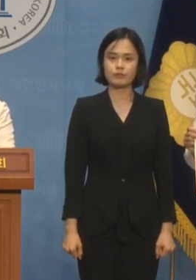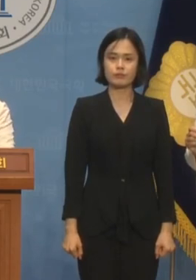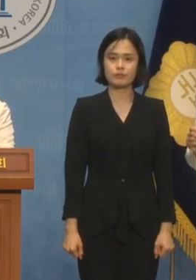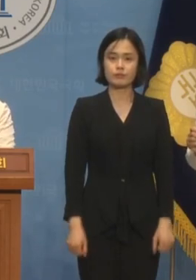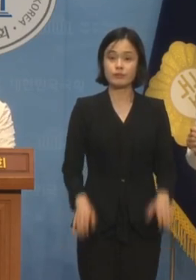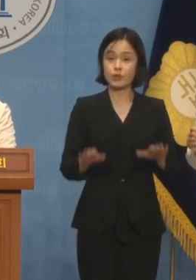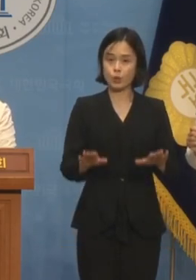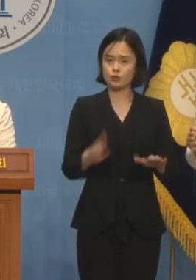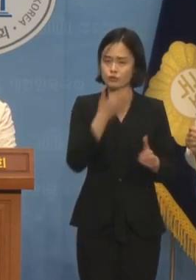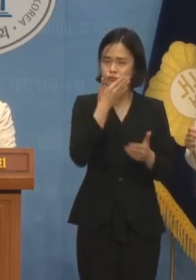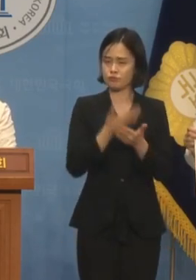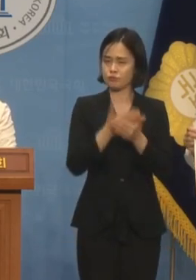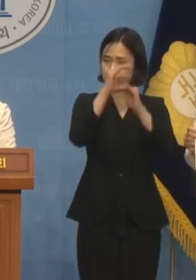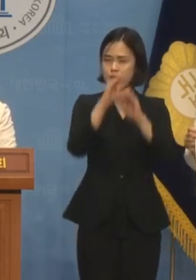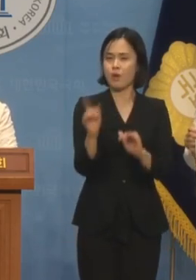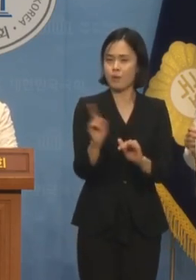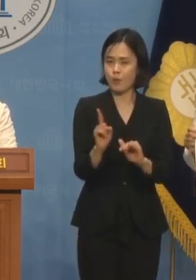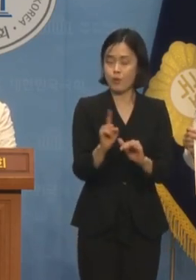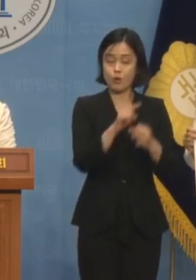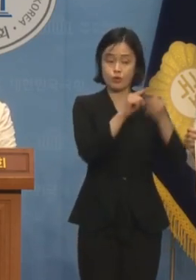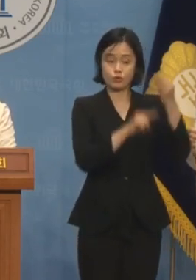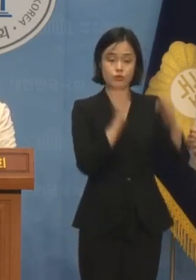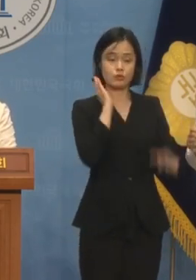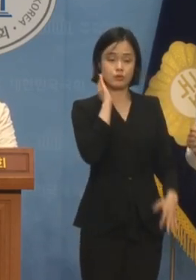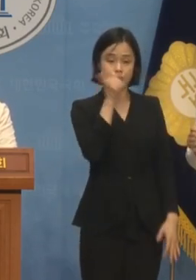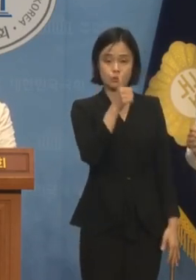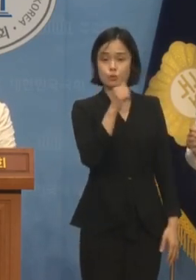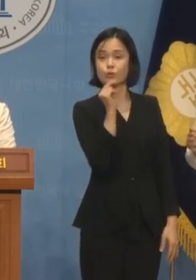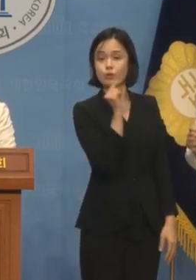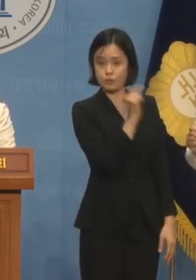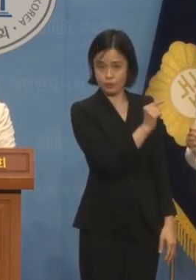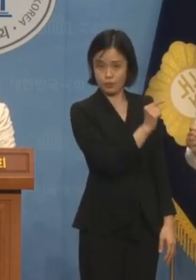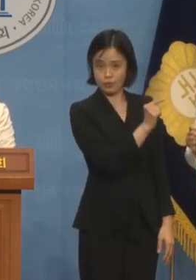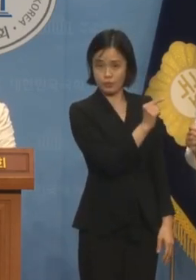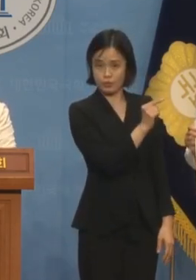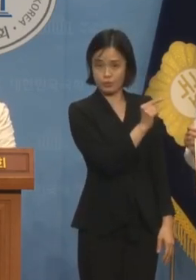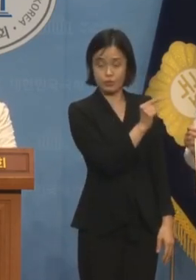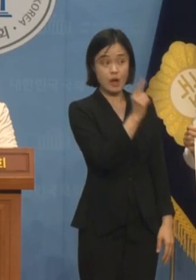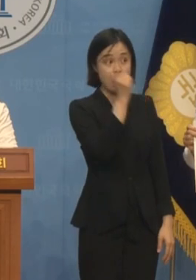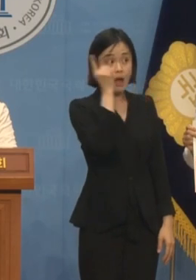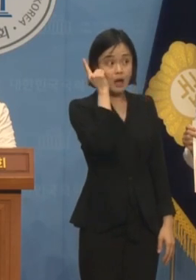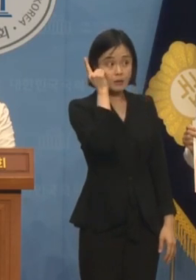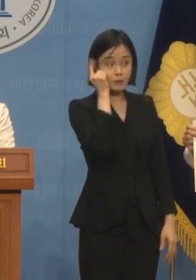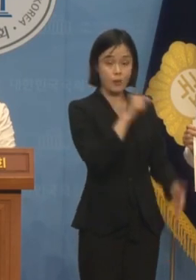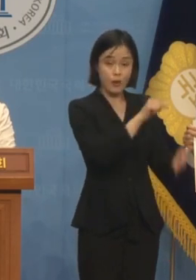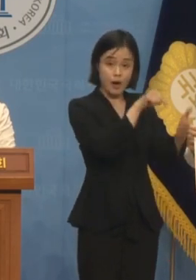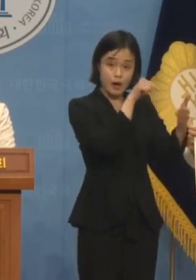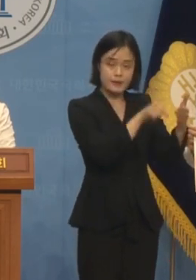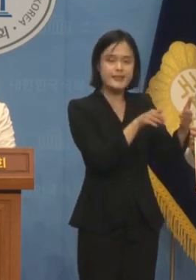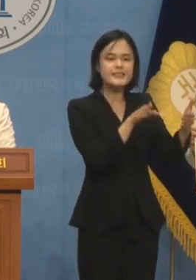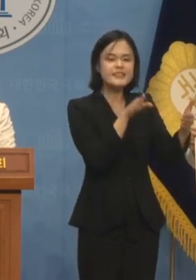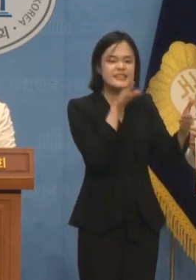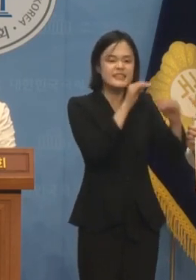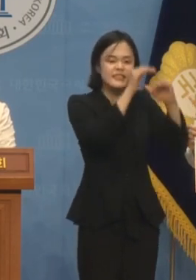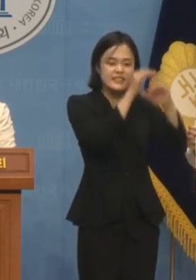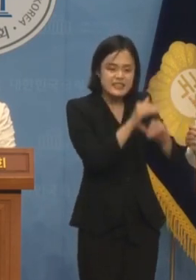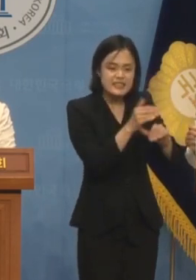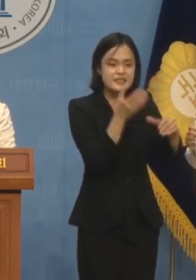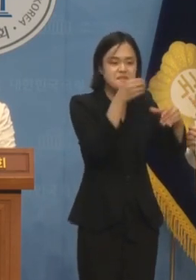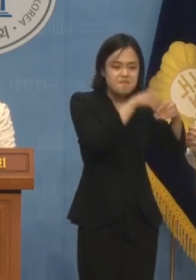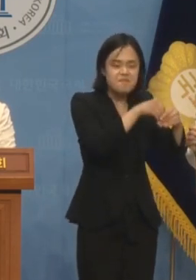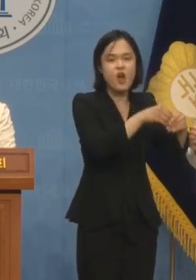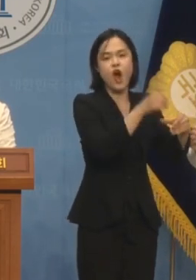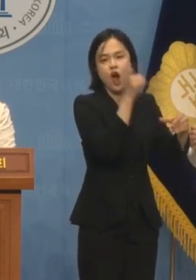오늘의 요지는 그겁니다. 윤석열 대통령의 핸드폰에 진실이 들어있습니다.